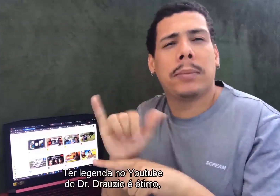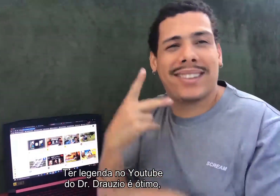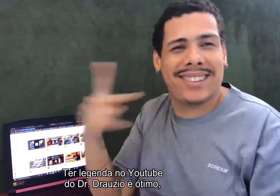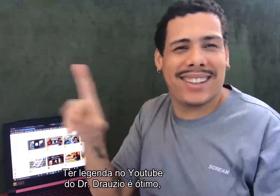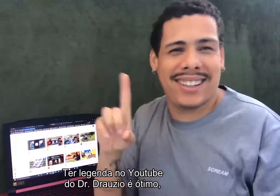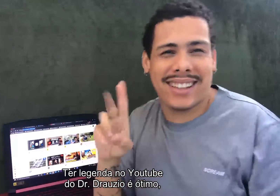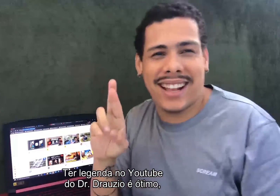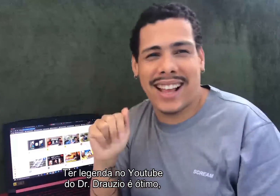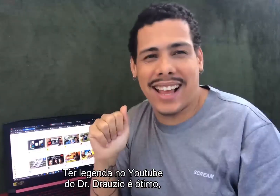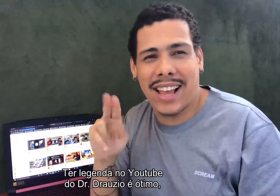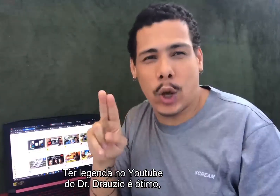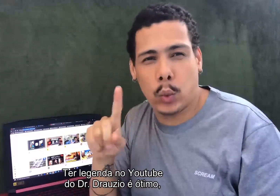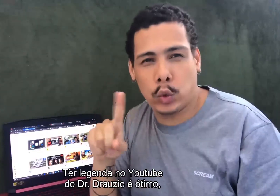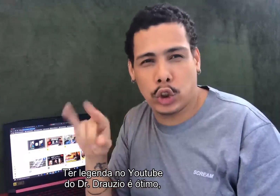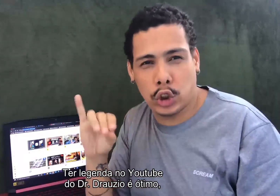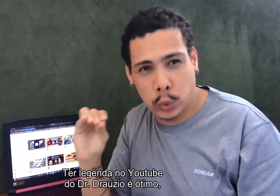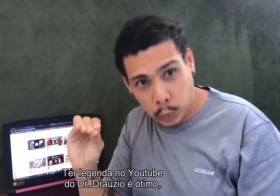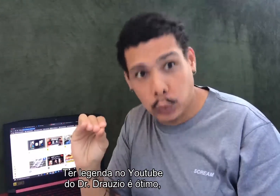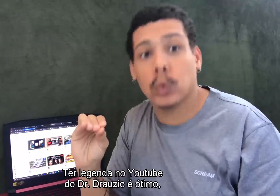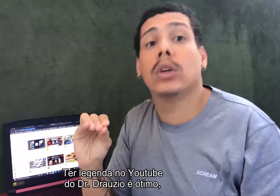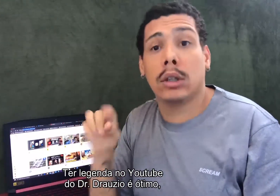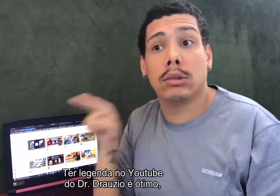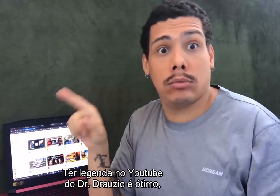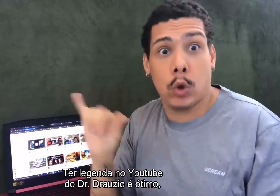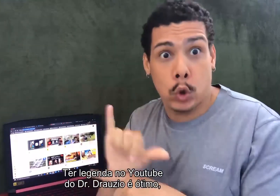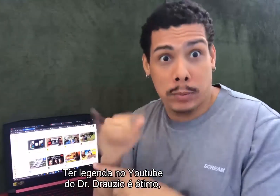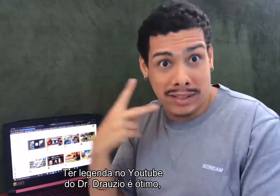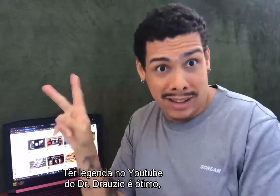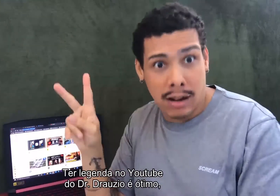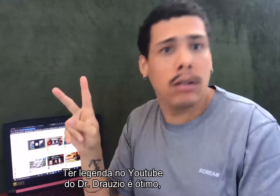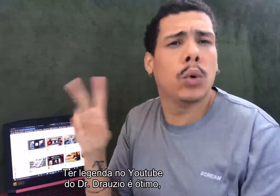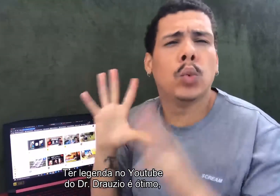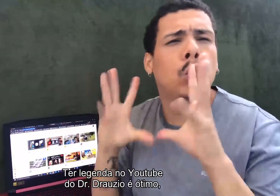Ter legenda no YouTube do Dr. Drauzio é ótimo.